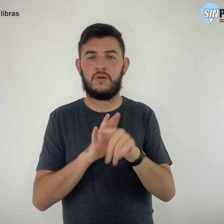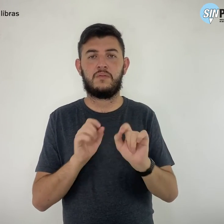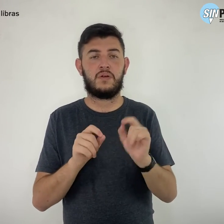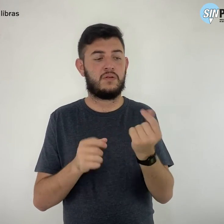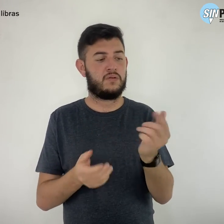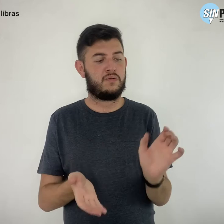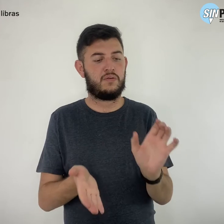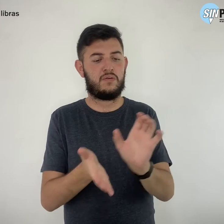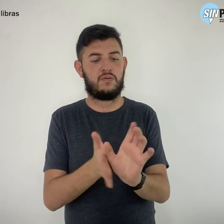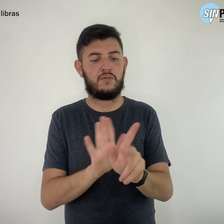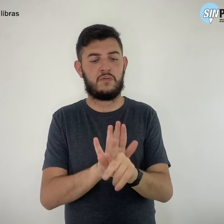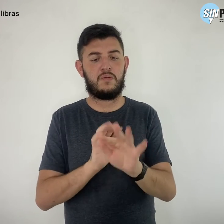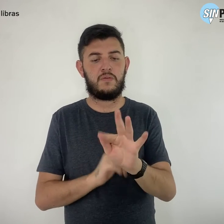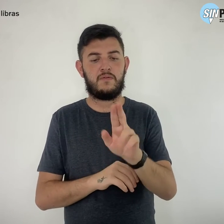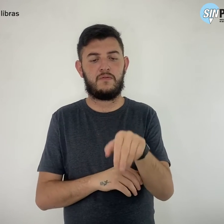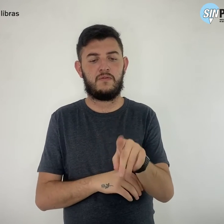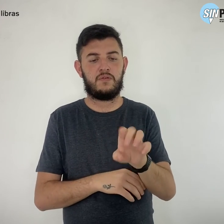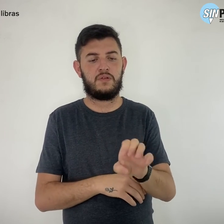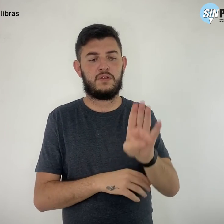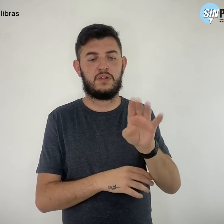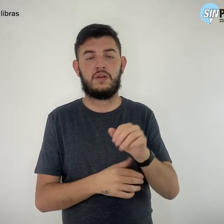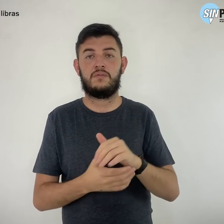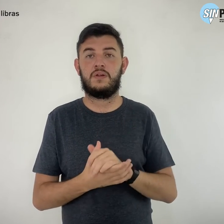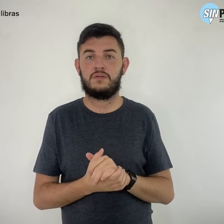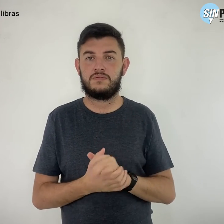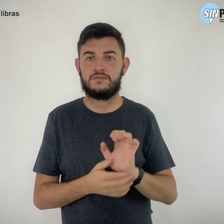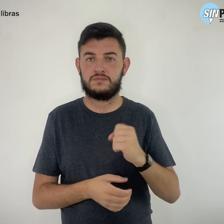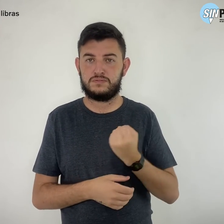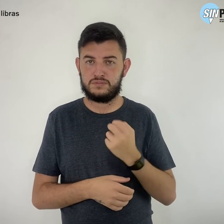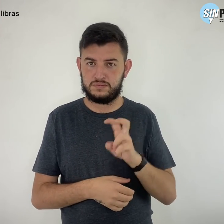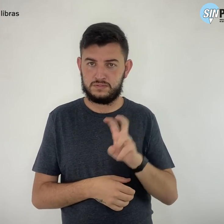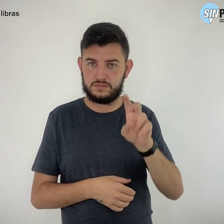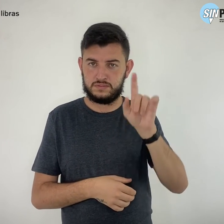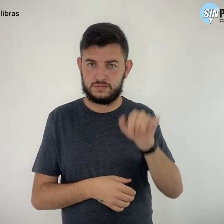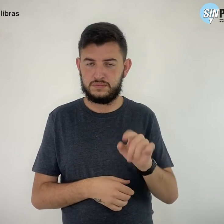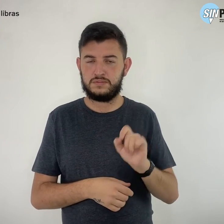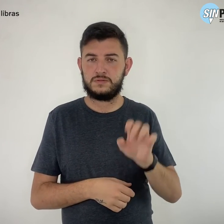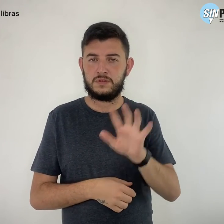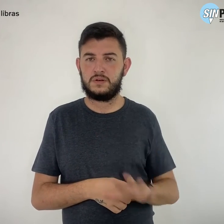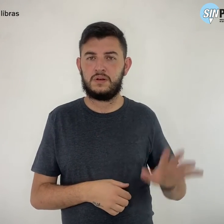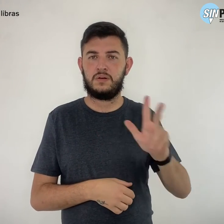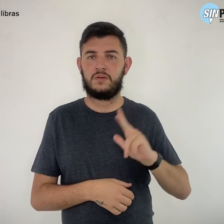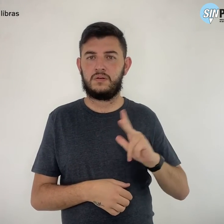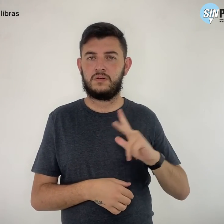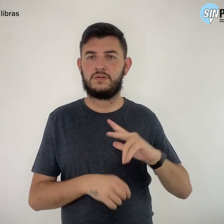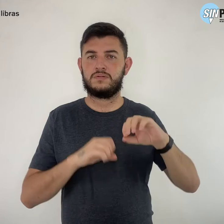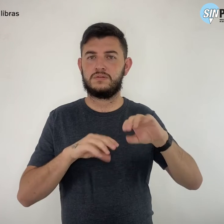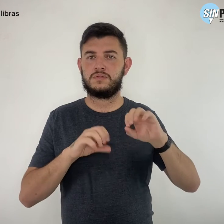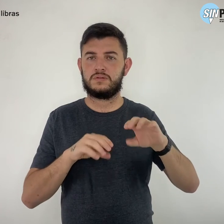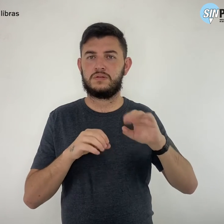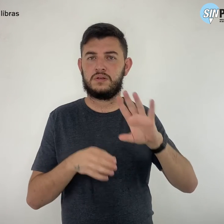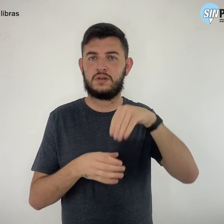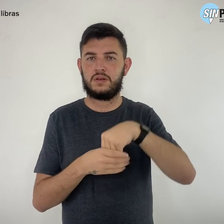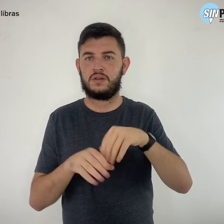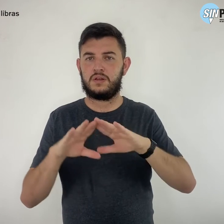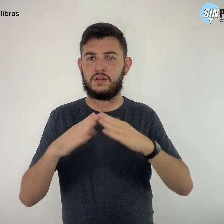Fundeb. 5. Inclui o setor privado da educação entre as escolas que